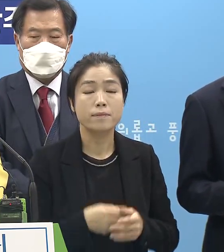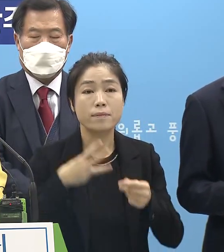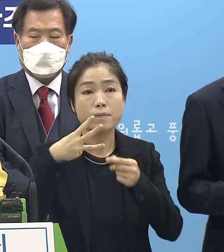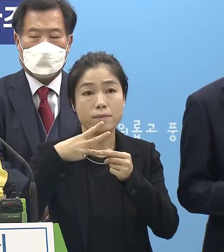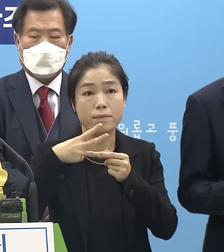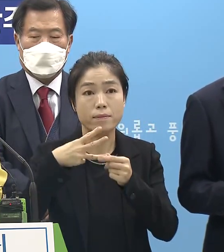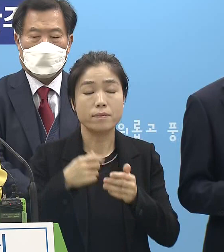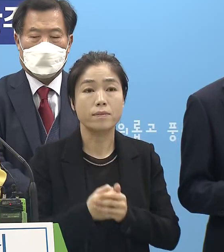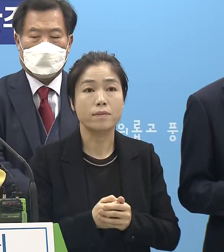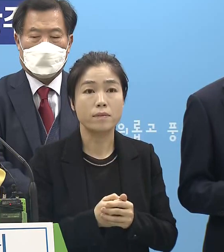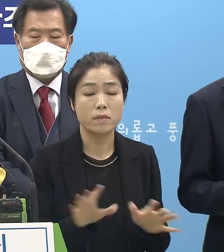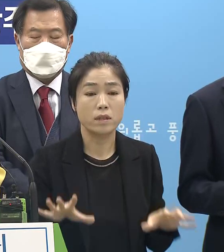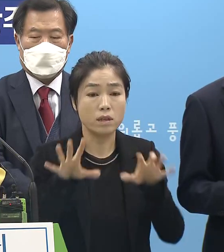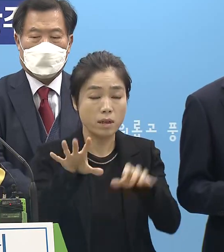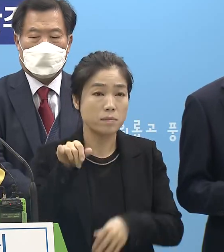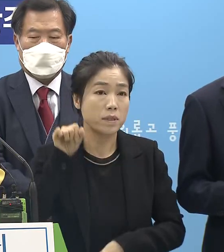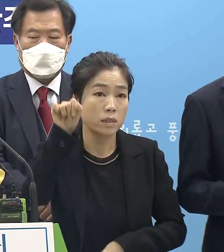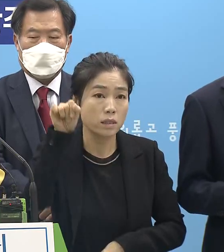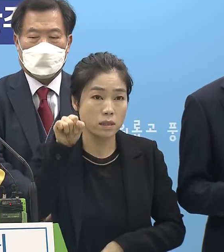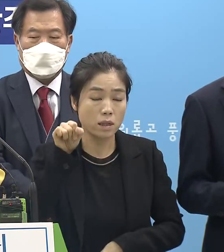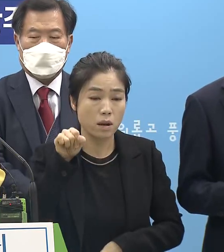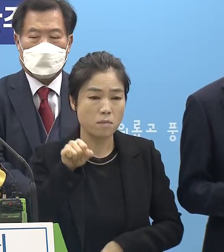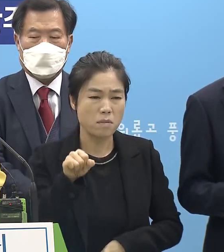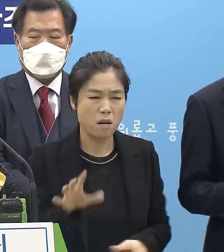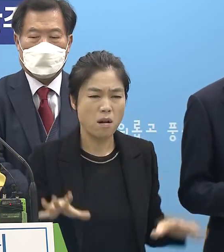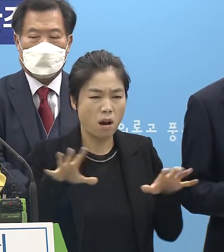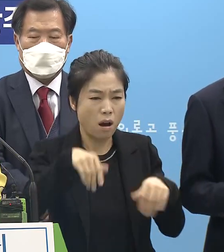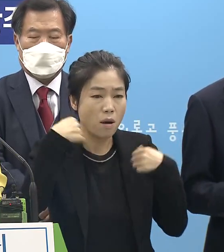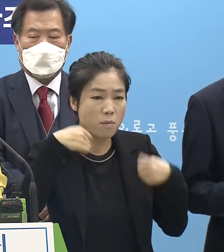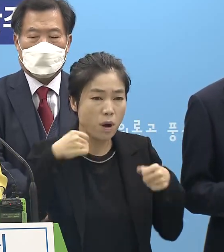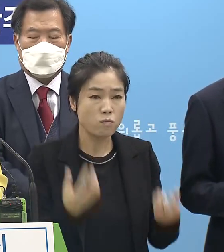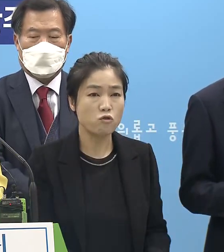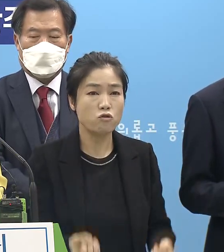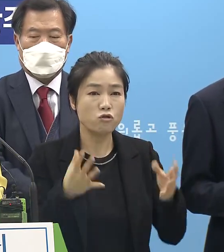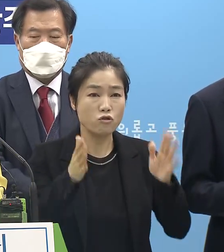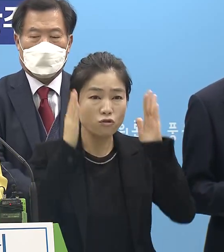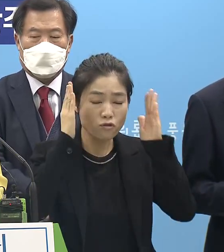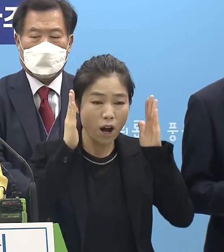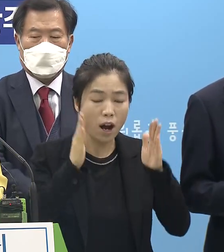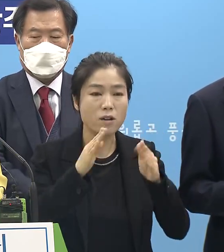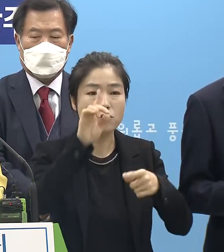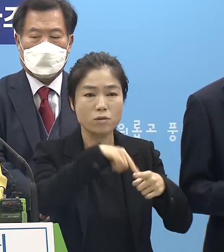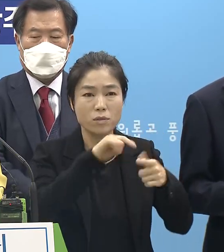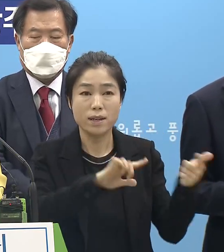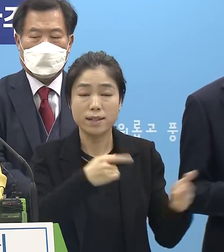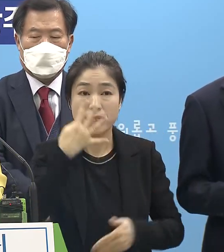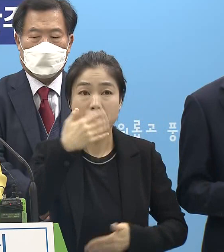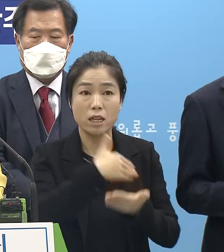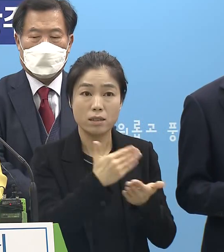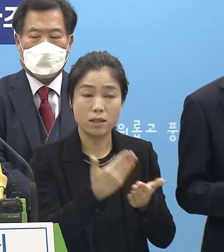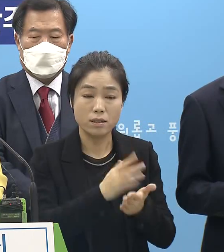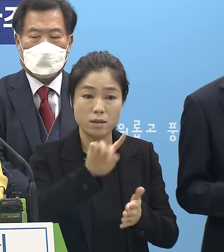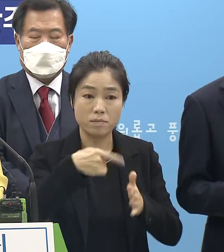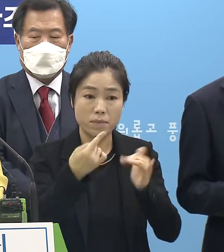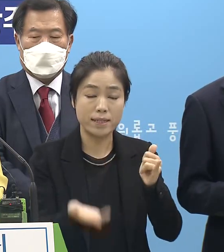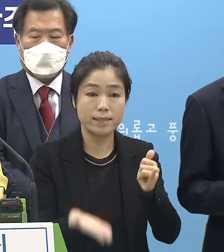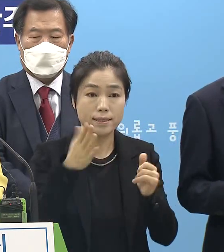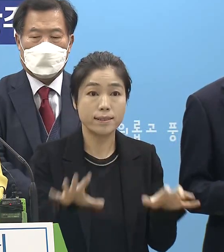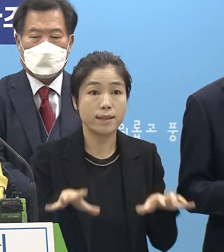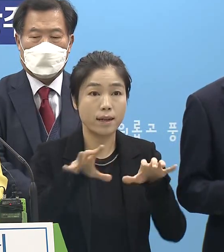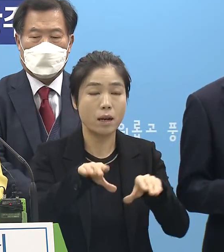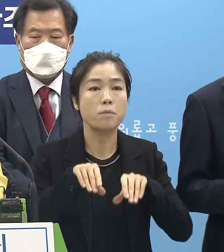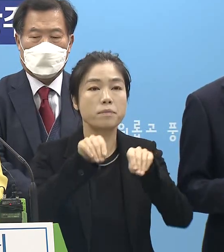셋째, 집회 시위, 대규모 콘서트, 축제, 학술 행사 등 4종은 100인 이상